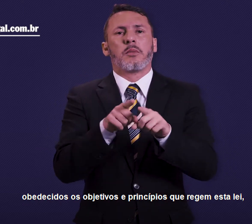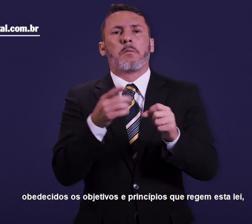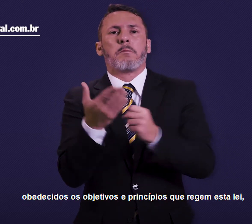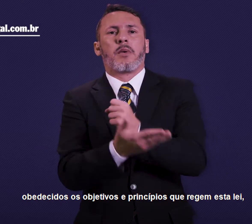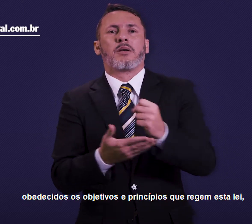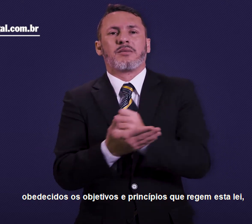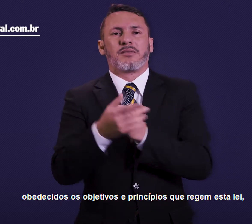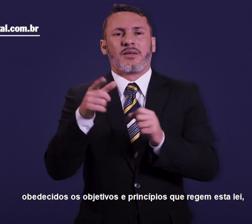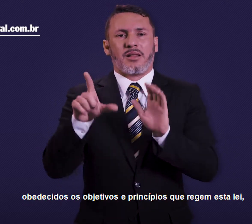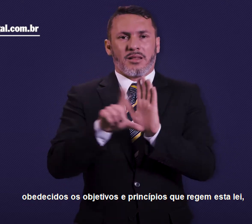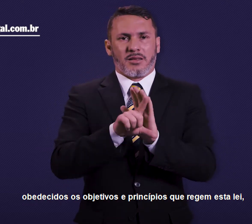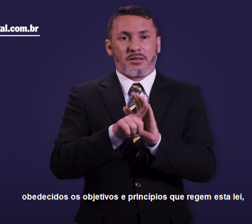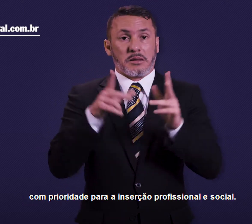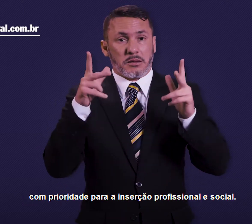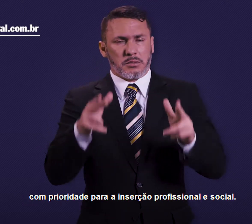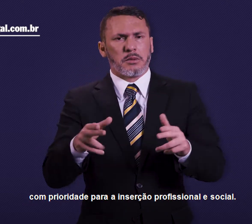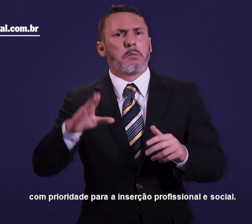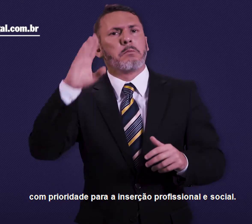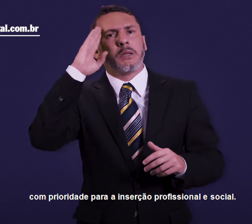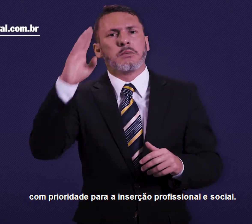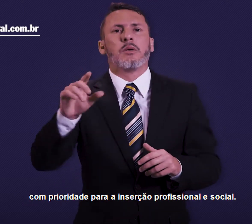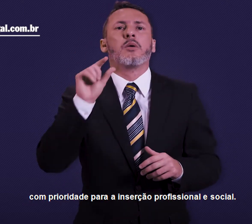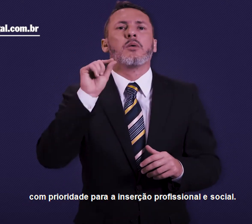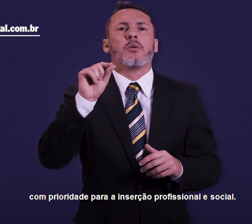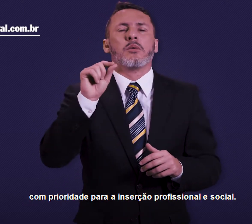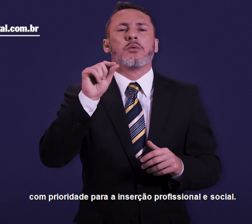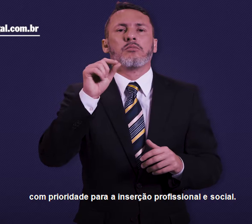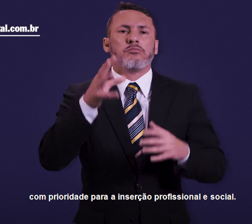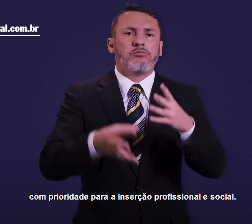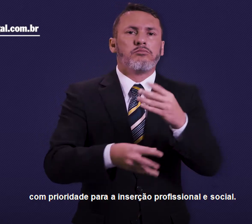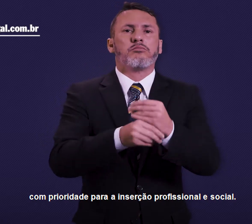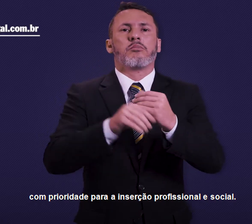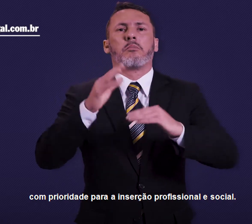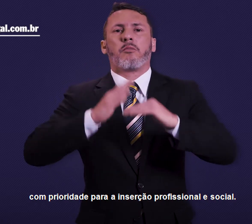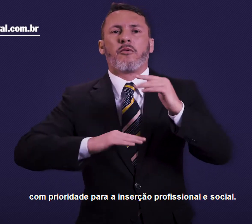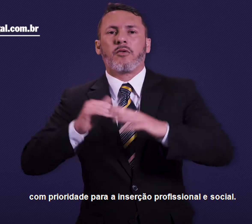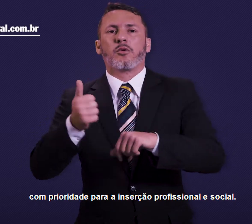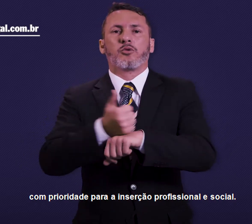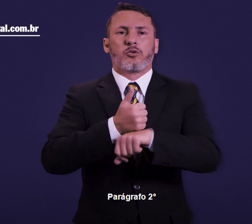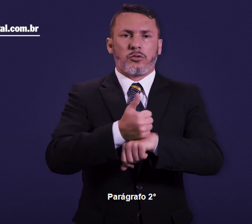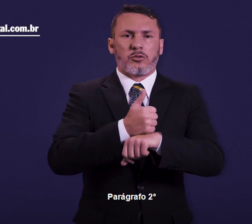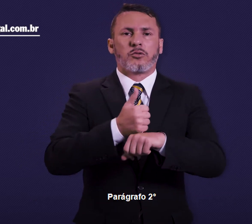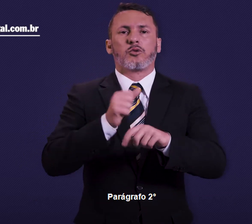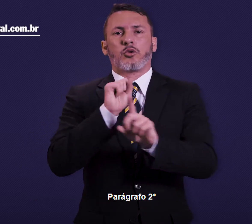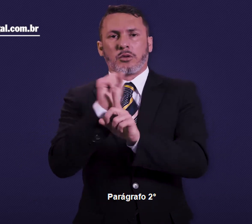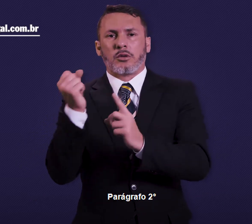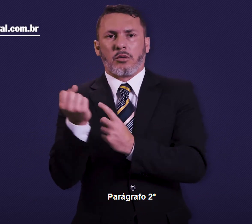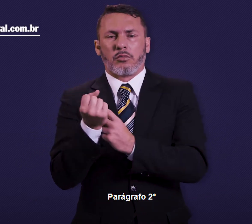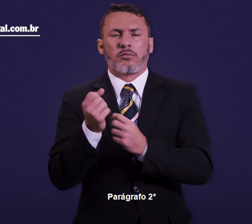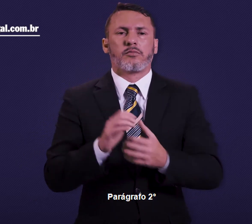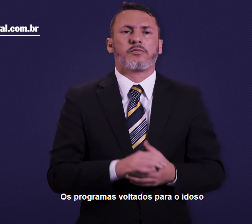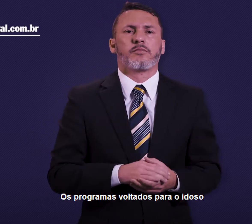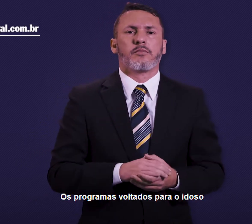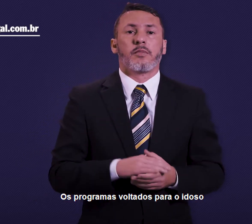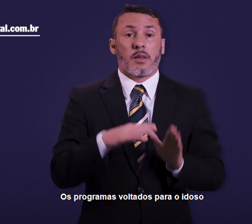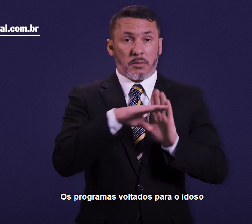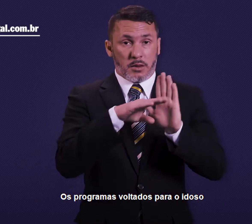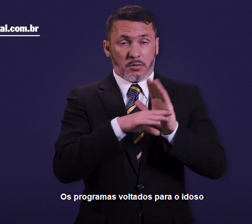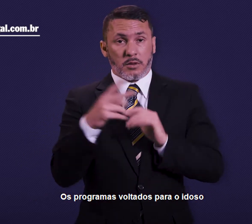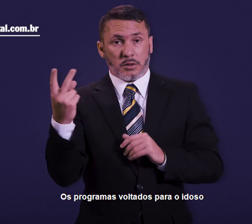que regem esta lei, com prioridade para a inserção profissional e social. Parágrafo 2º. Os programas voltados